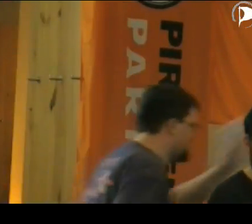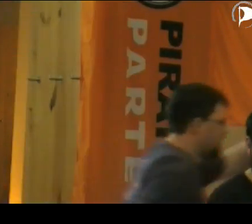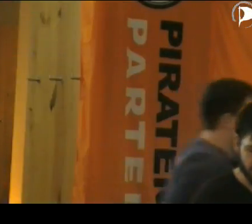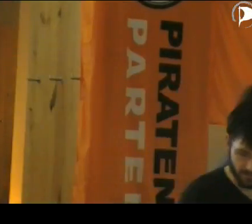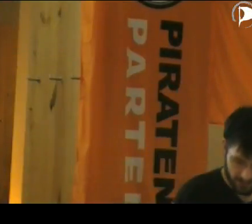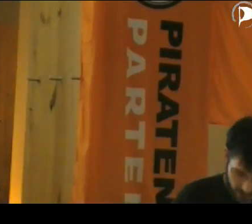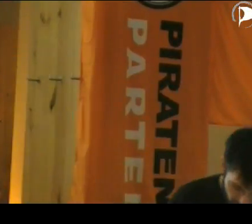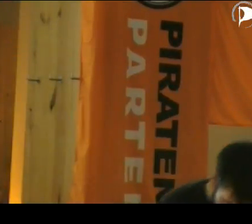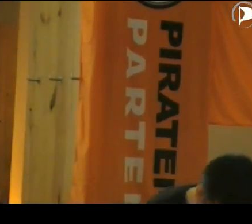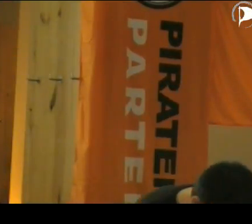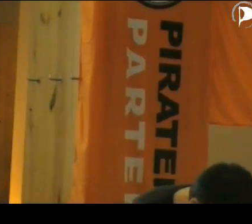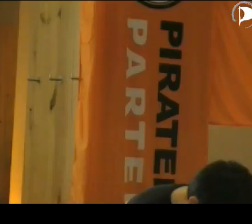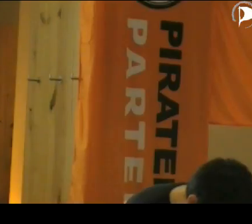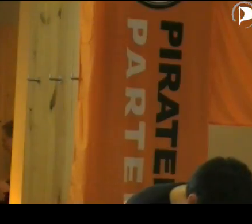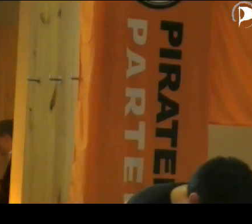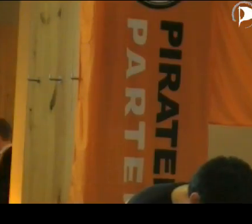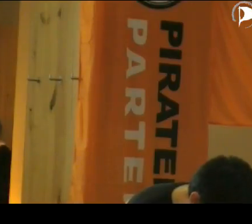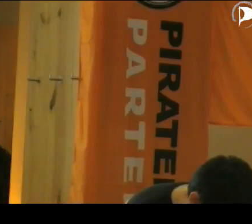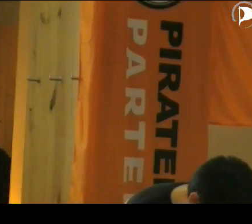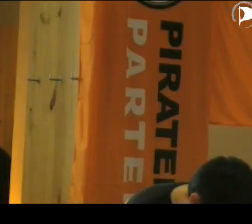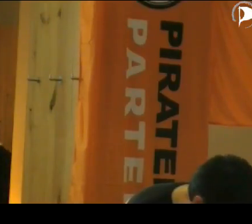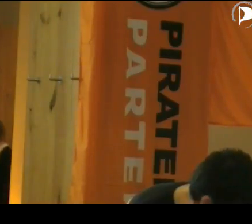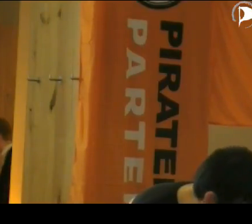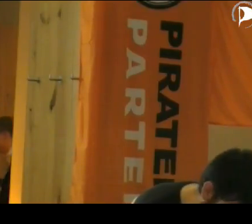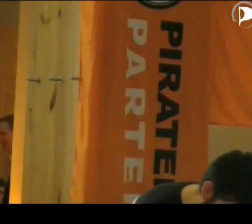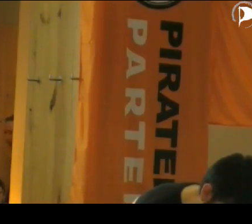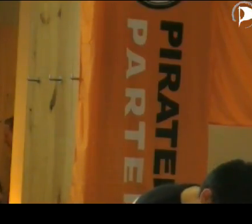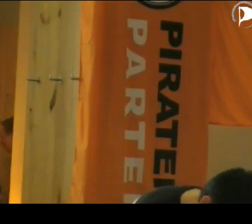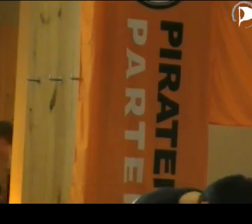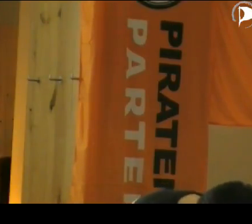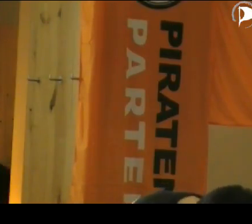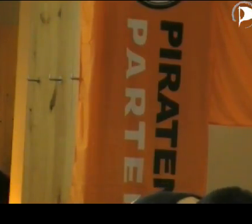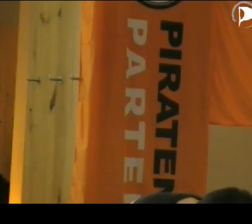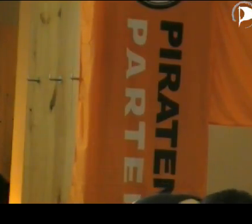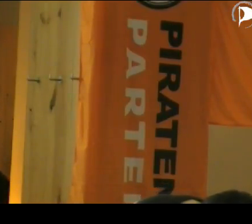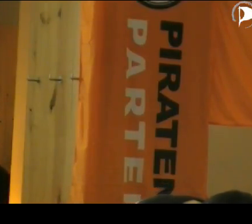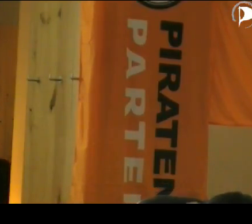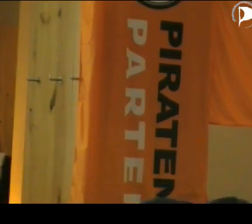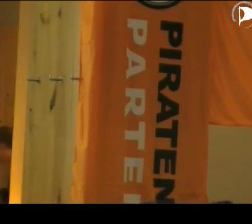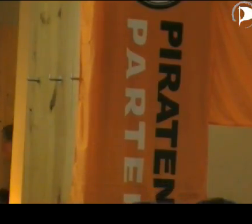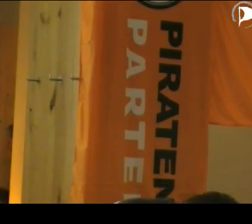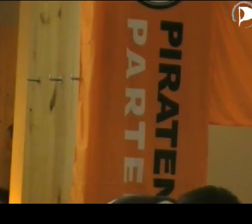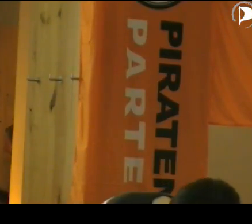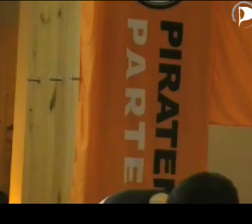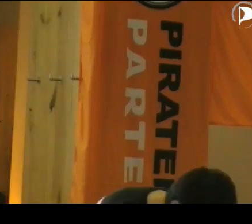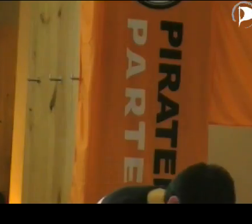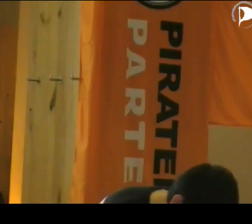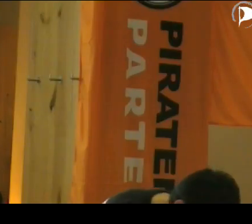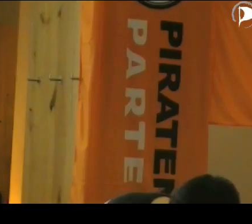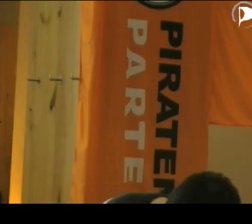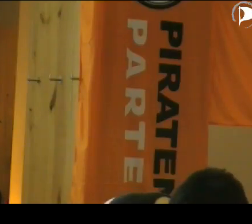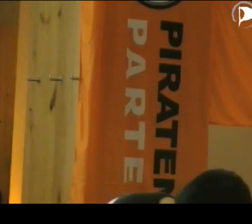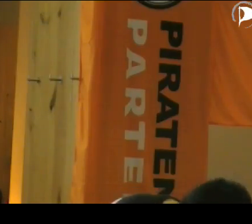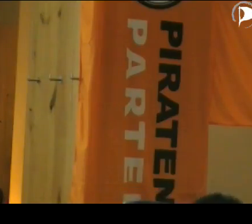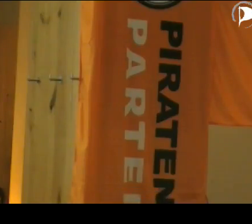daneben waren ja okay wir haben die vier kandidaten mit dem